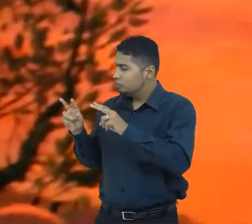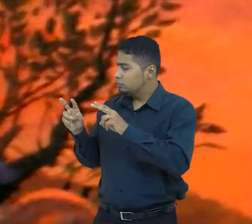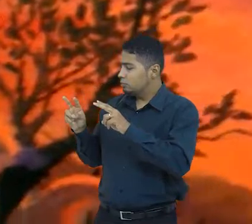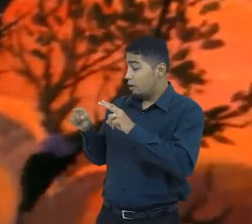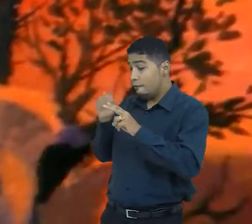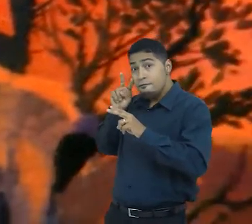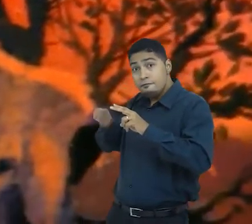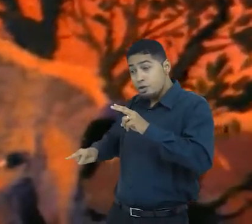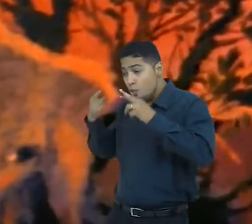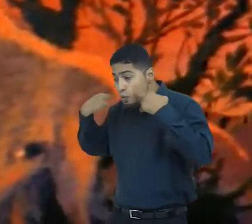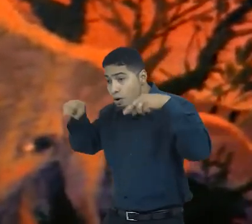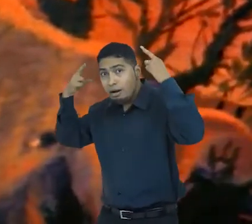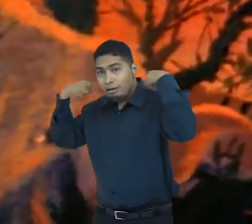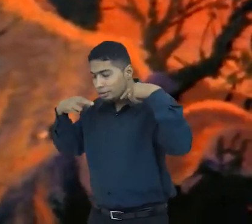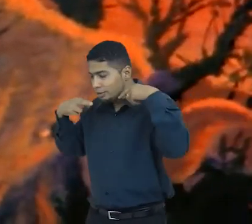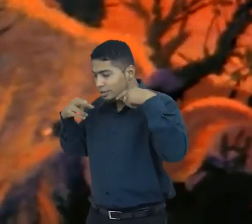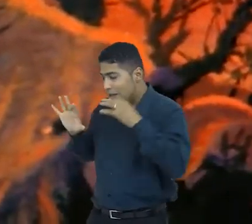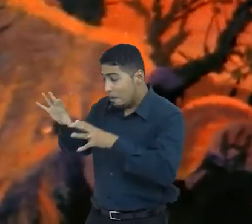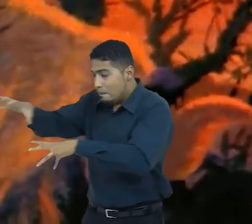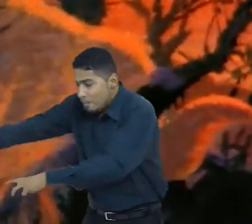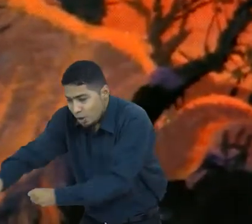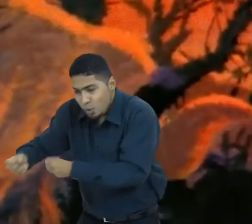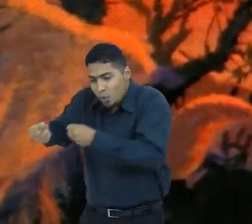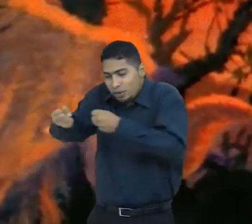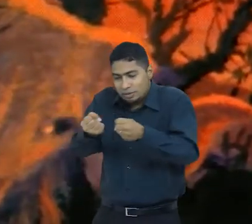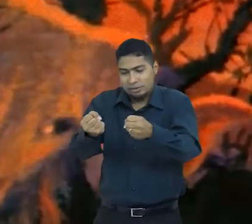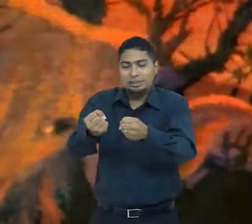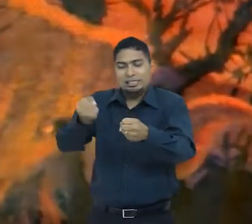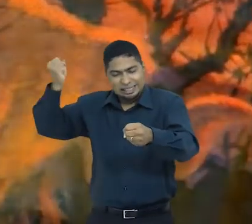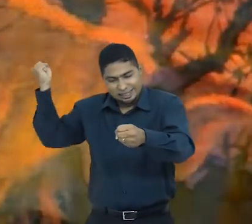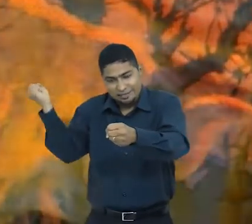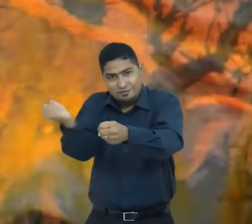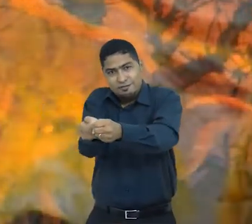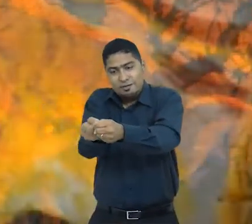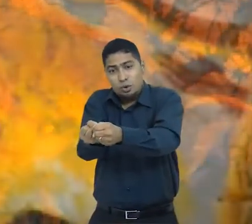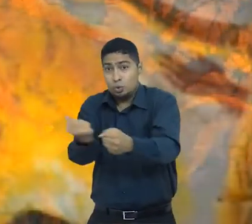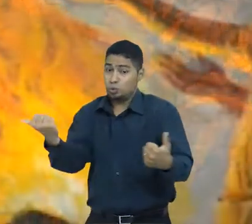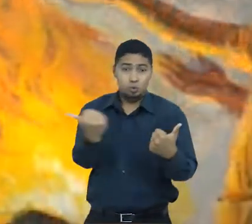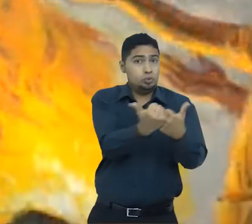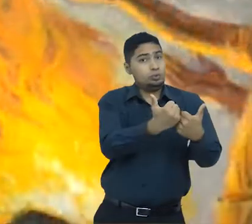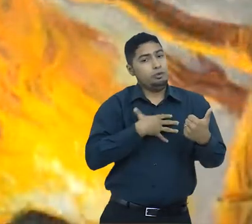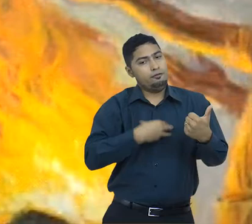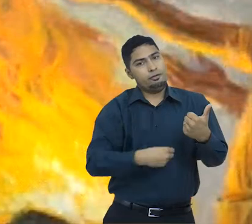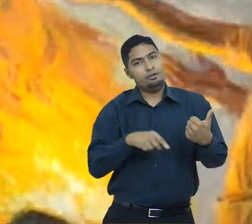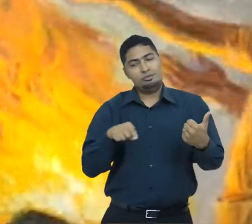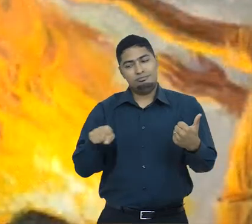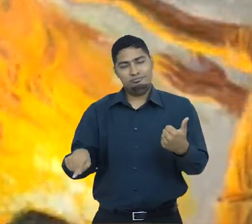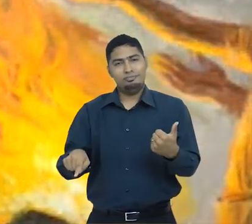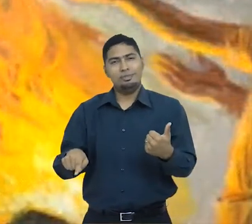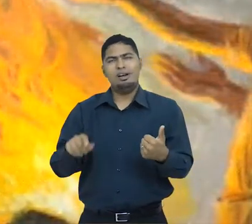numa moita. Abraão então pegou o animal e o sacrificou em lugar do seu filho. Abraão sabia que Deus